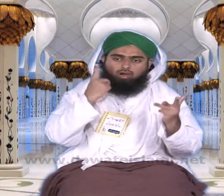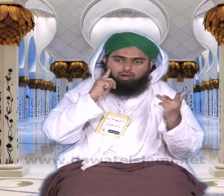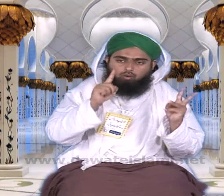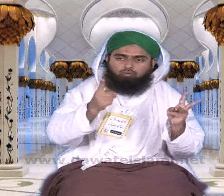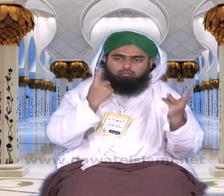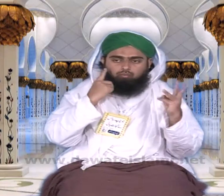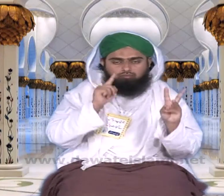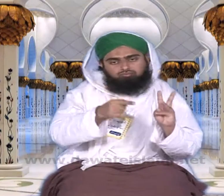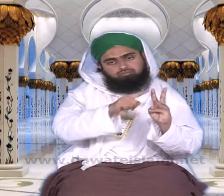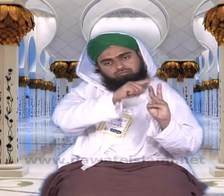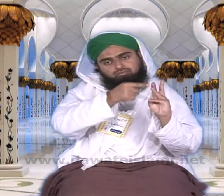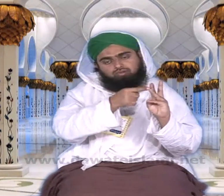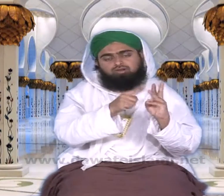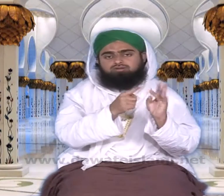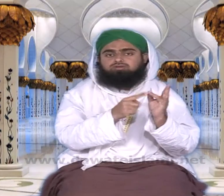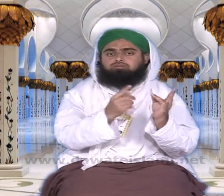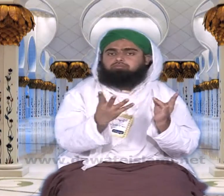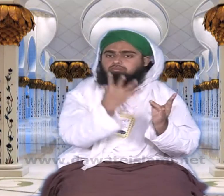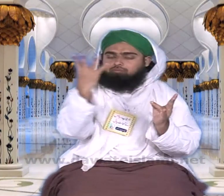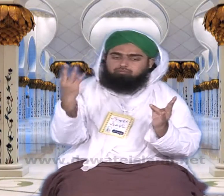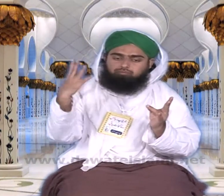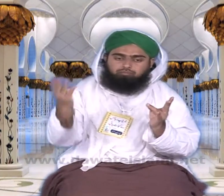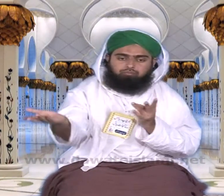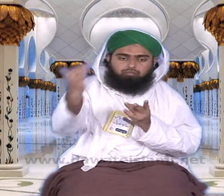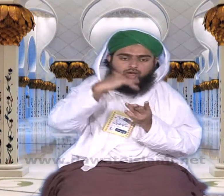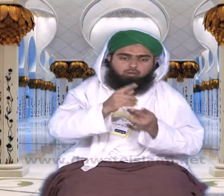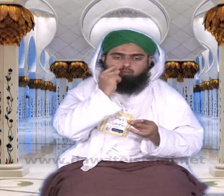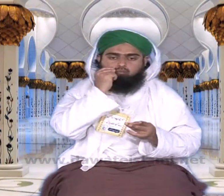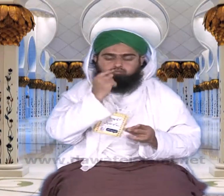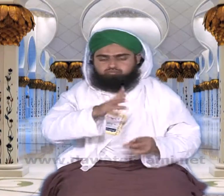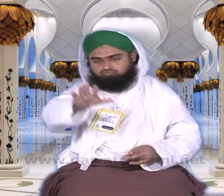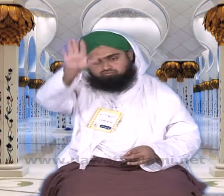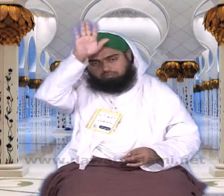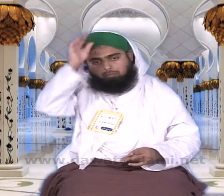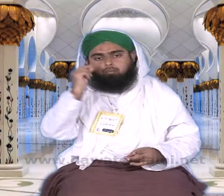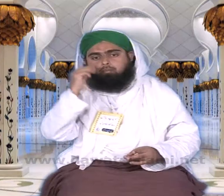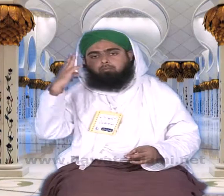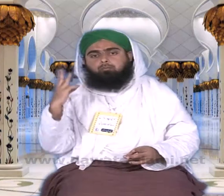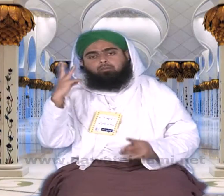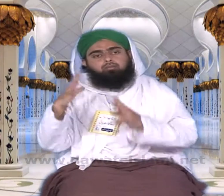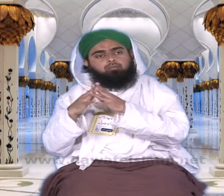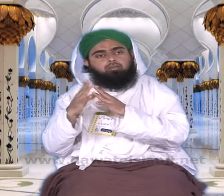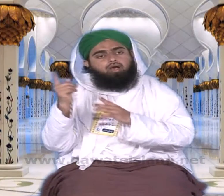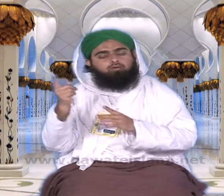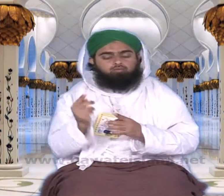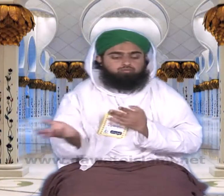مالدار پہلے سے جا چکا تھا سپے سالار جب دعا کر کے لوٹنے لگا تو اس نے قبر میں